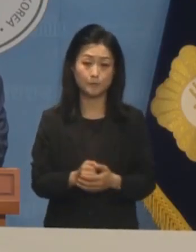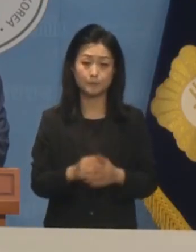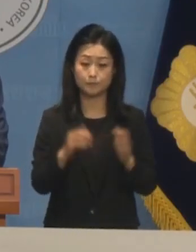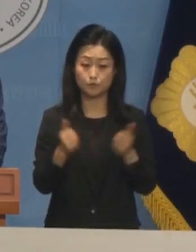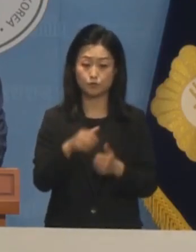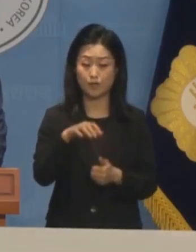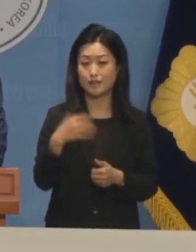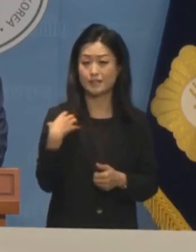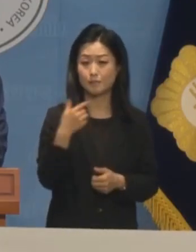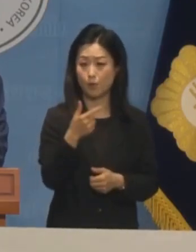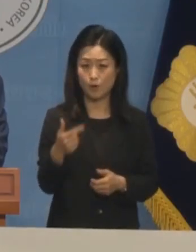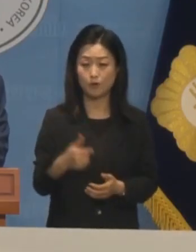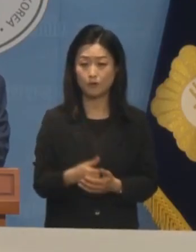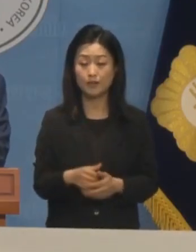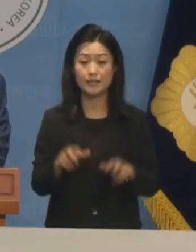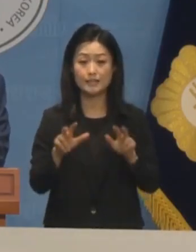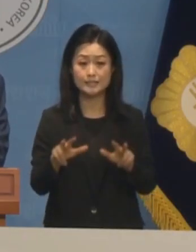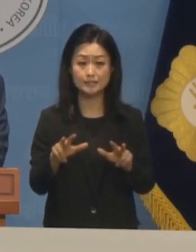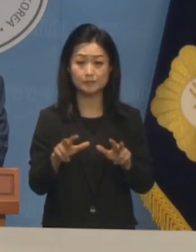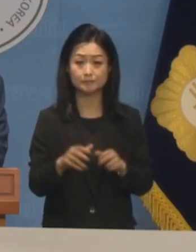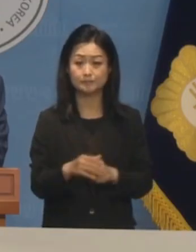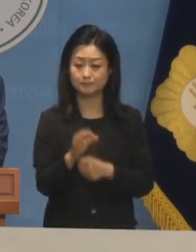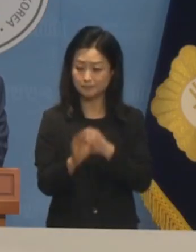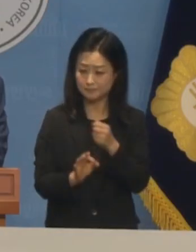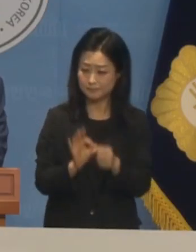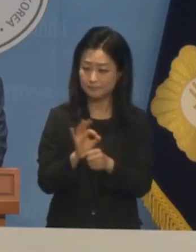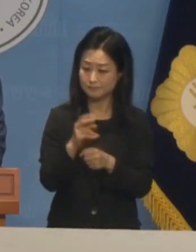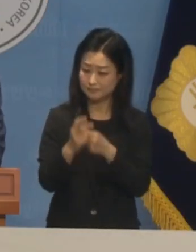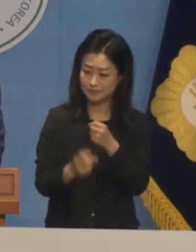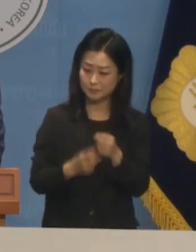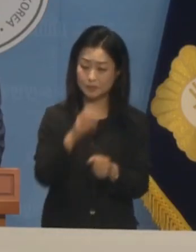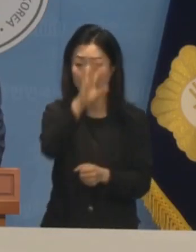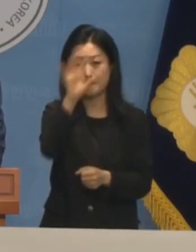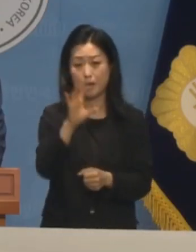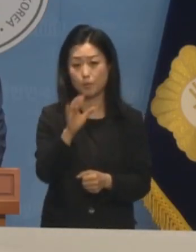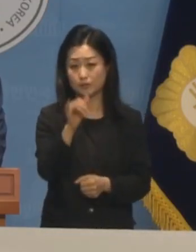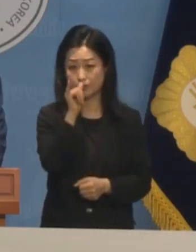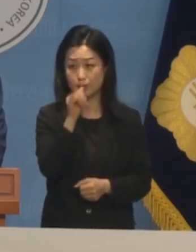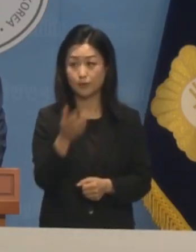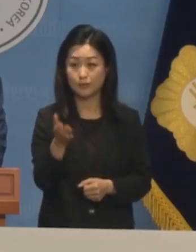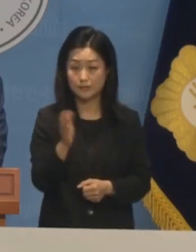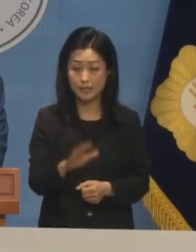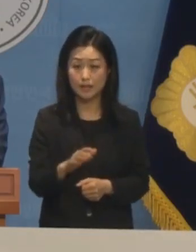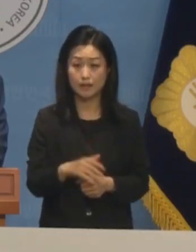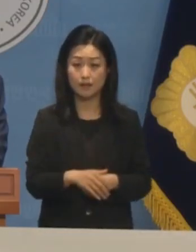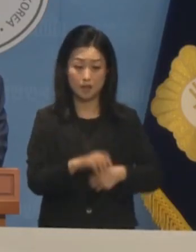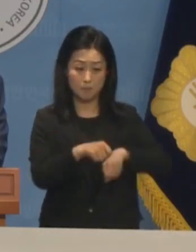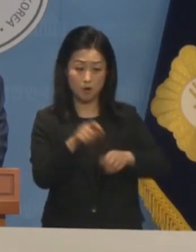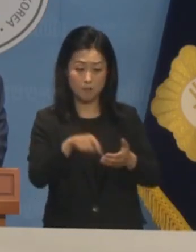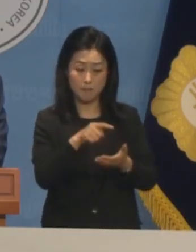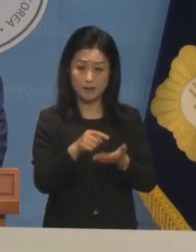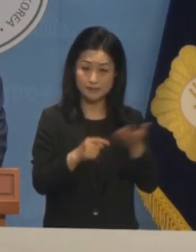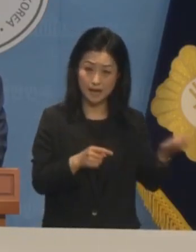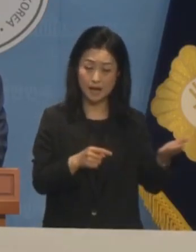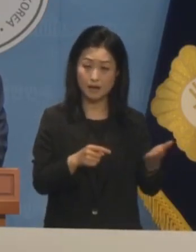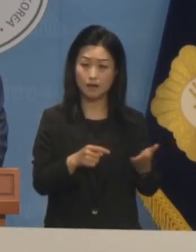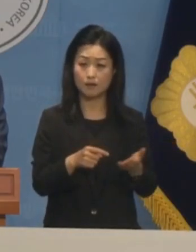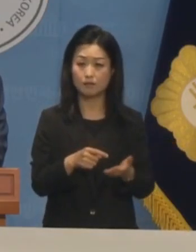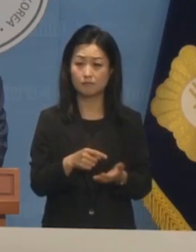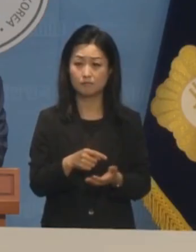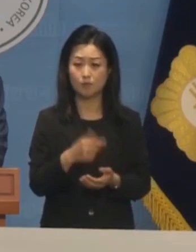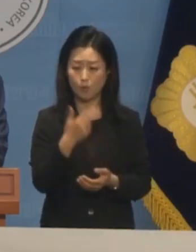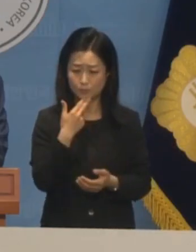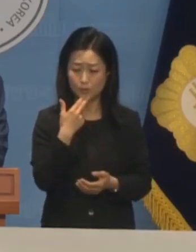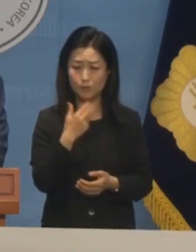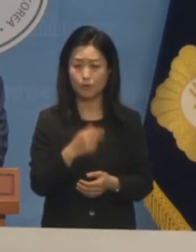국회의 책임이 큽니다. 지금 10년, 20년 이런 일이 반복됨에도 불구하고 징벌배상이나 디스커버리 제도 같은